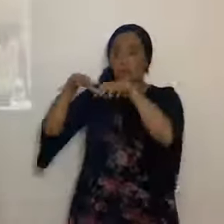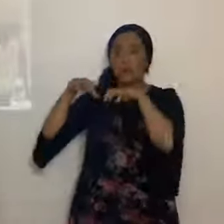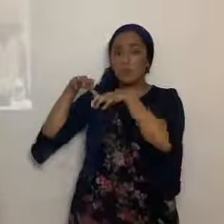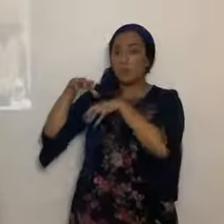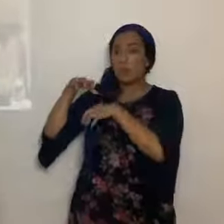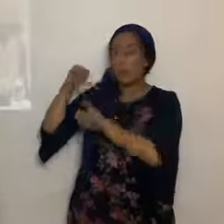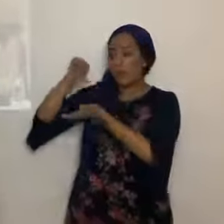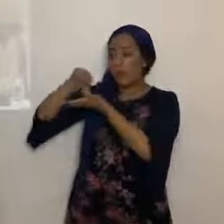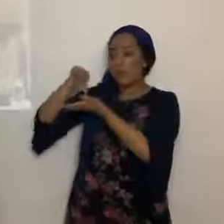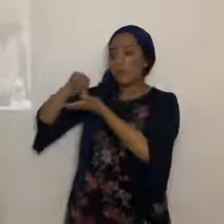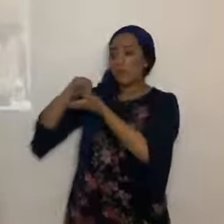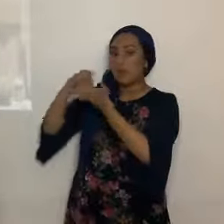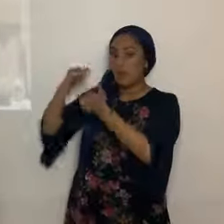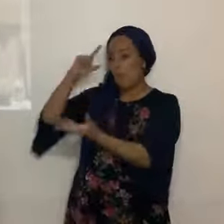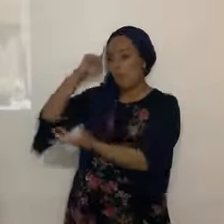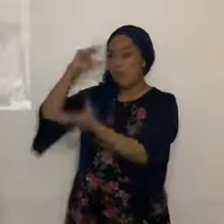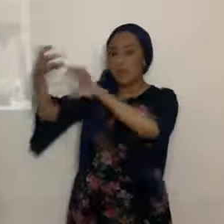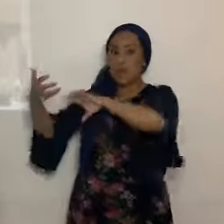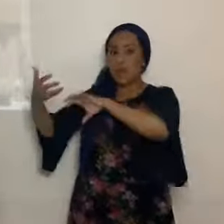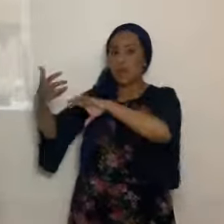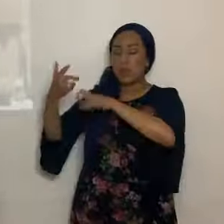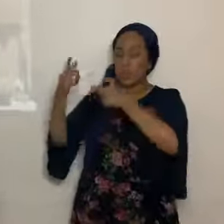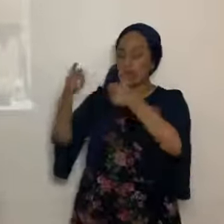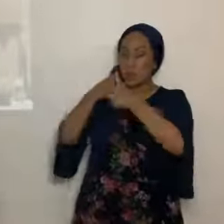Siria ha escapado de tus manos. Esa fue una.